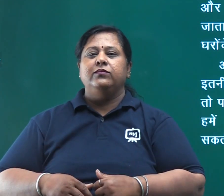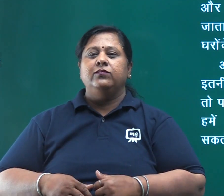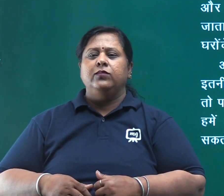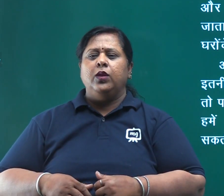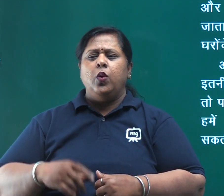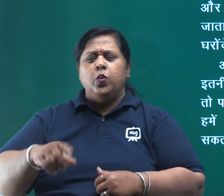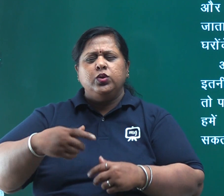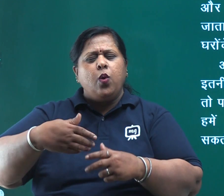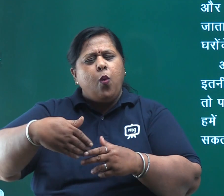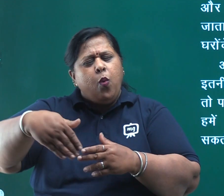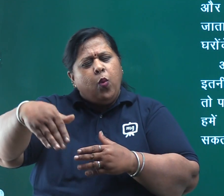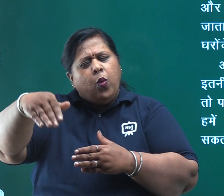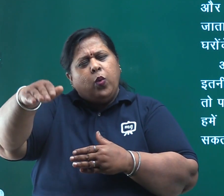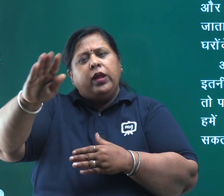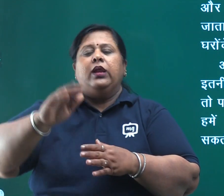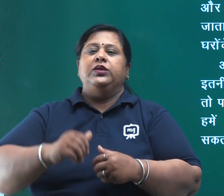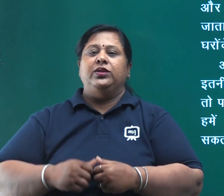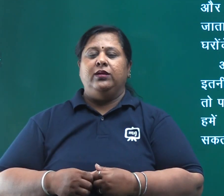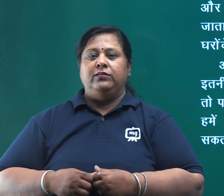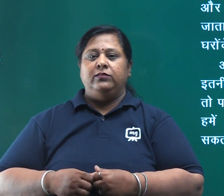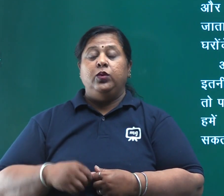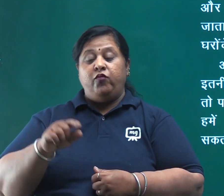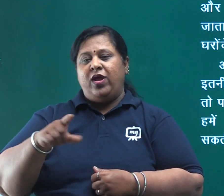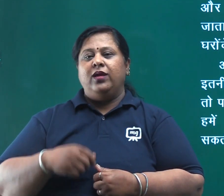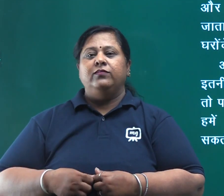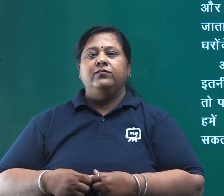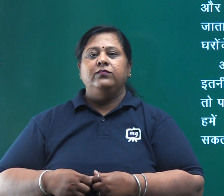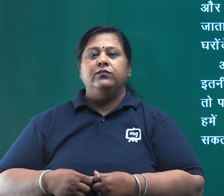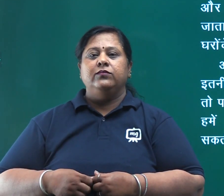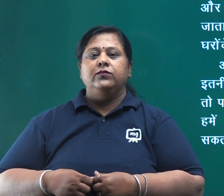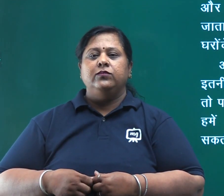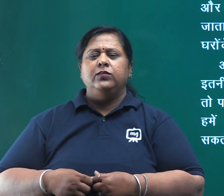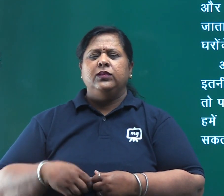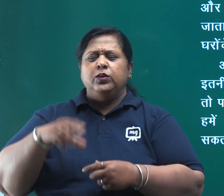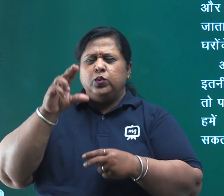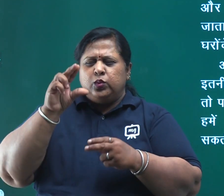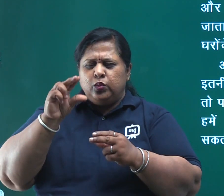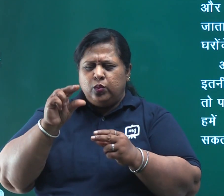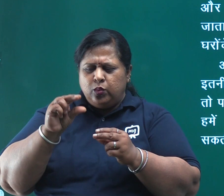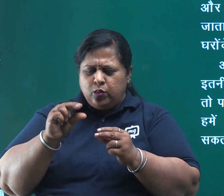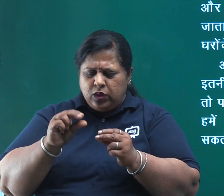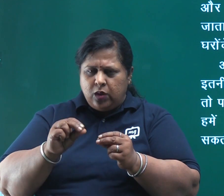उसे और आगे ले जाता तो वह छोटा होकर